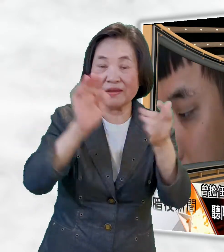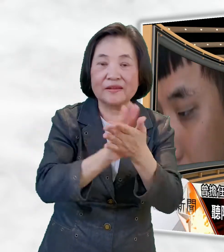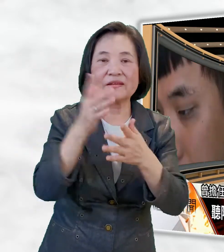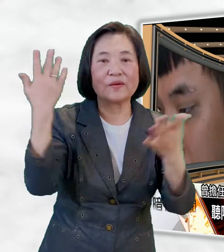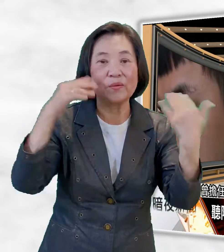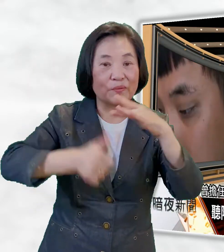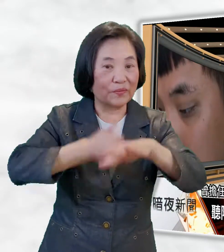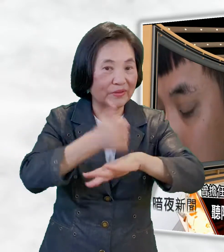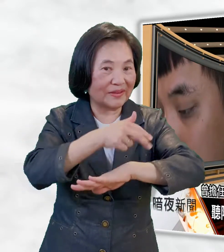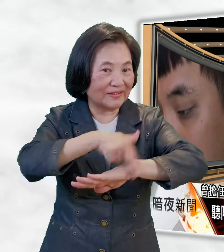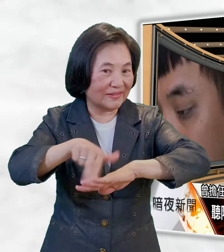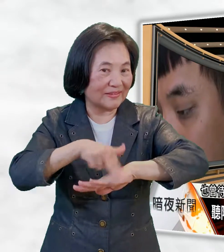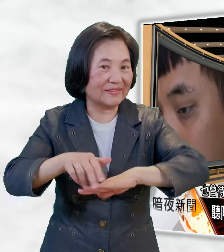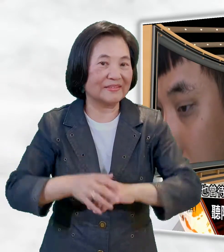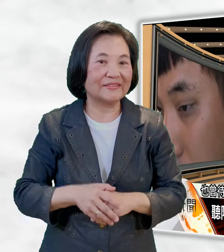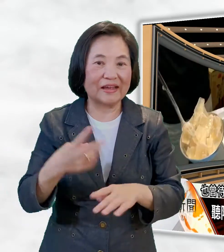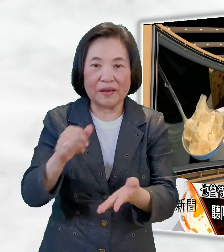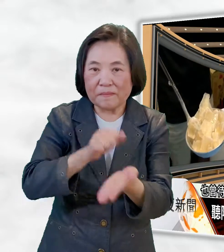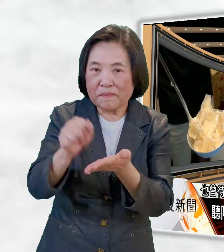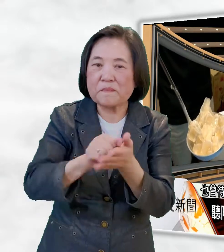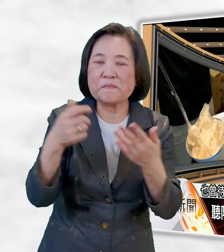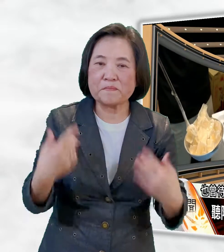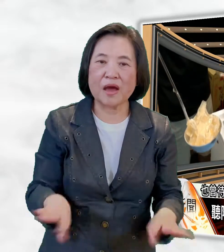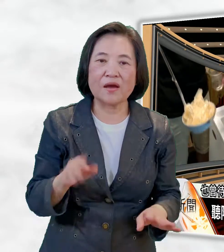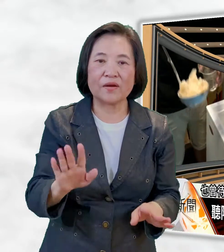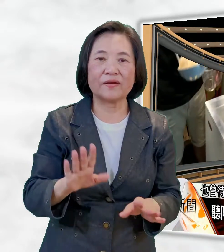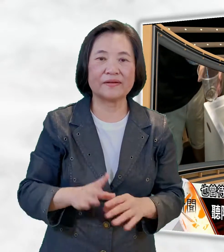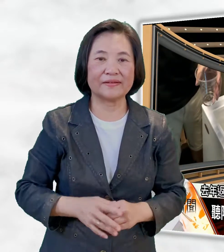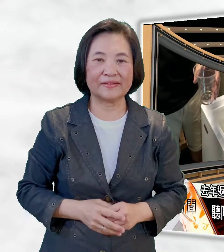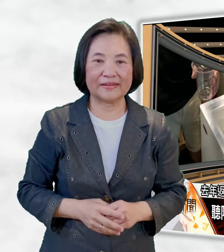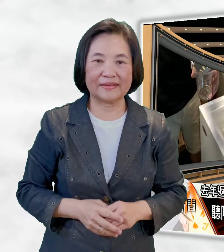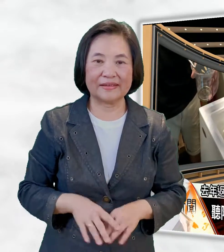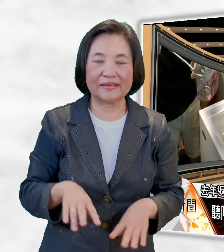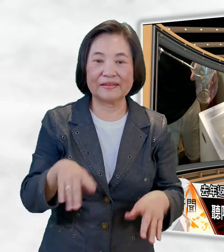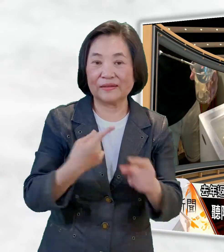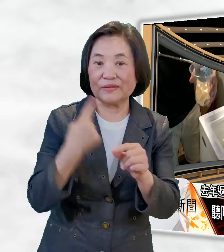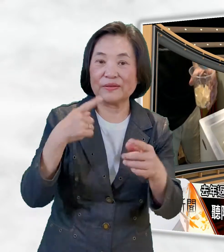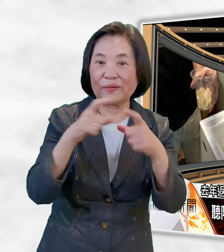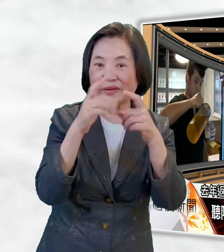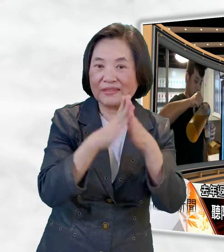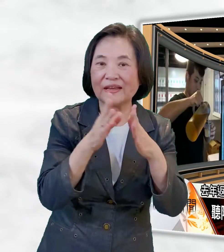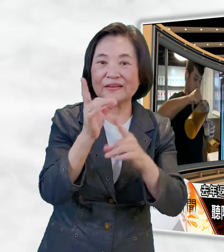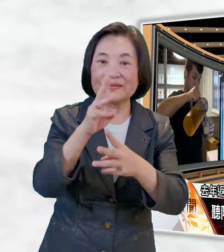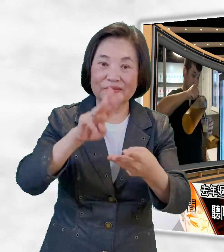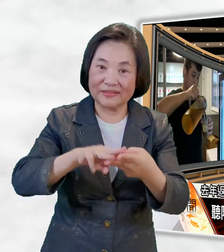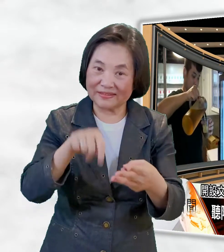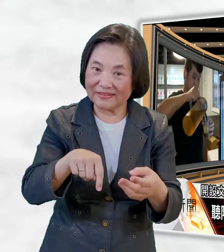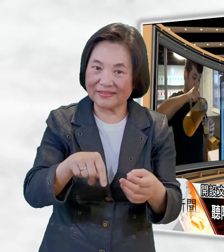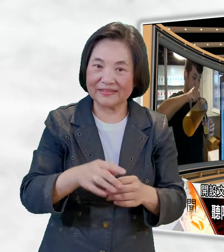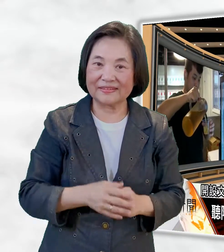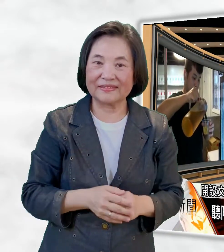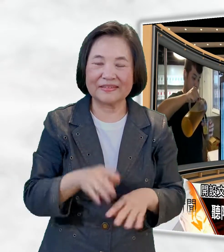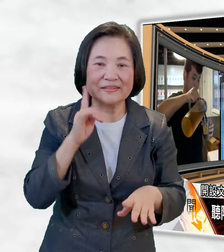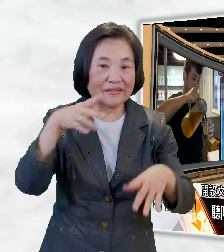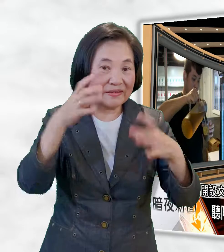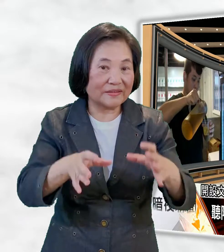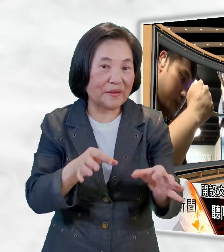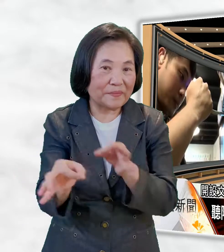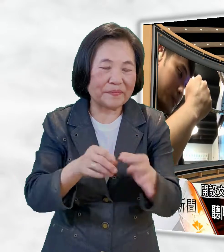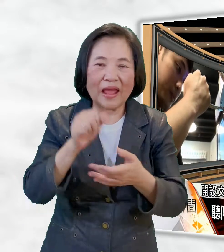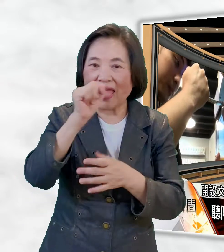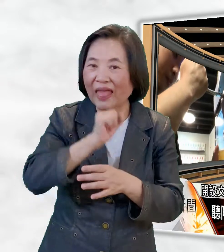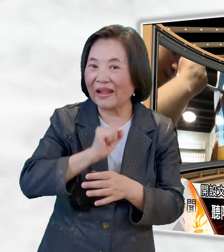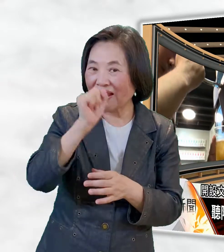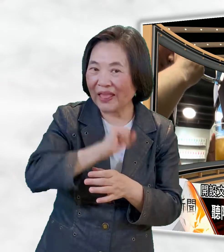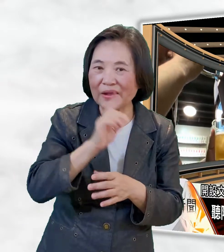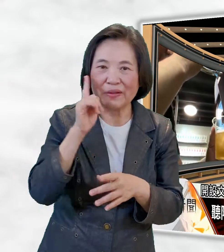校，是做过舞台设计，未做过演说也曾加倍。穷人回到家乡屏东竹田，就可以去看具有